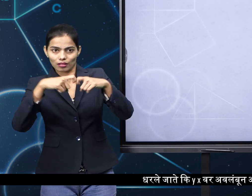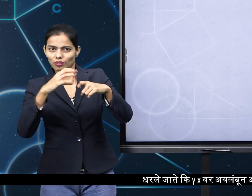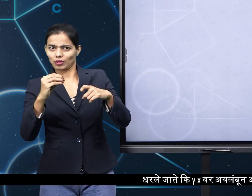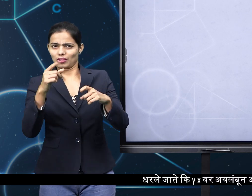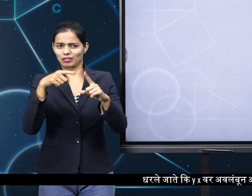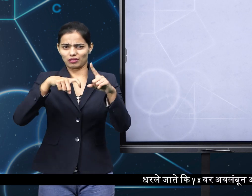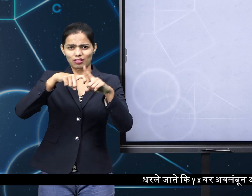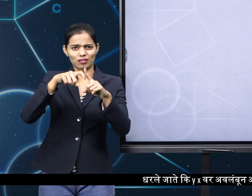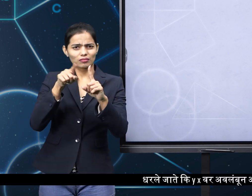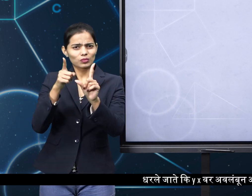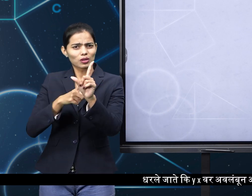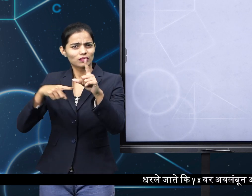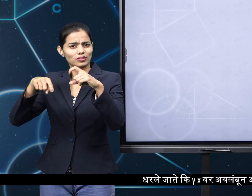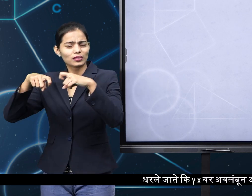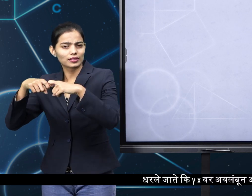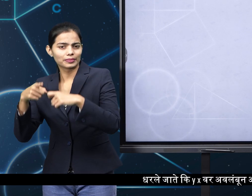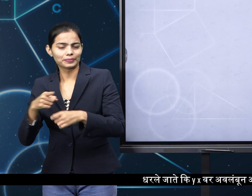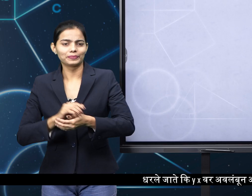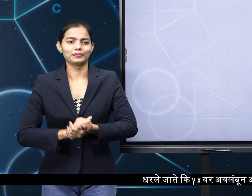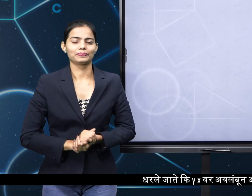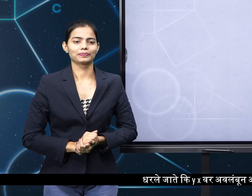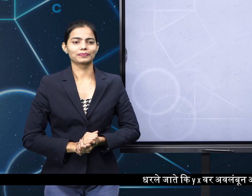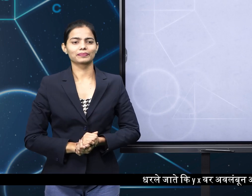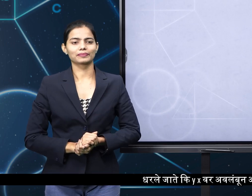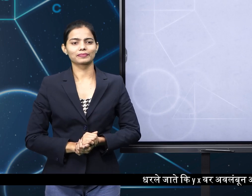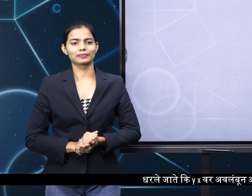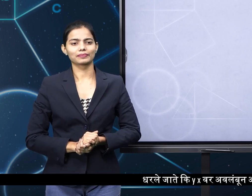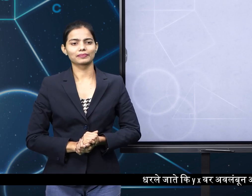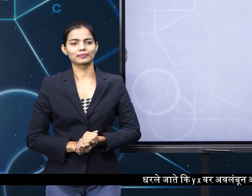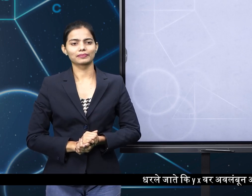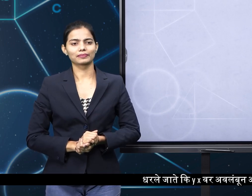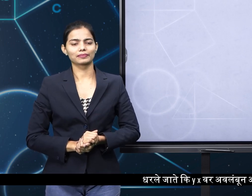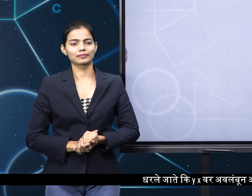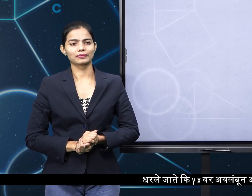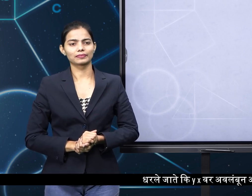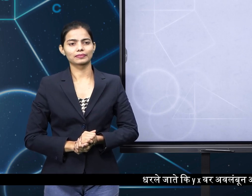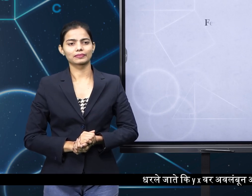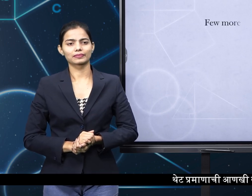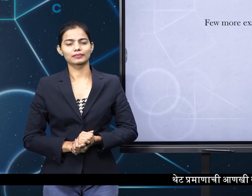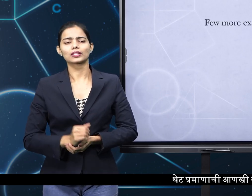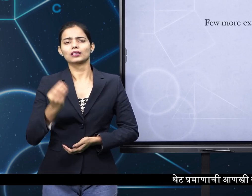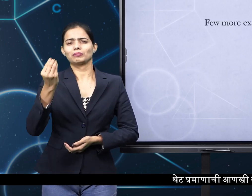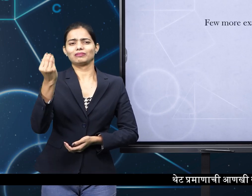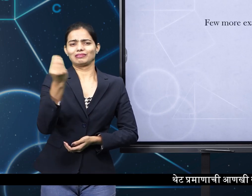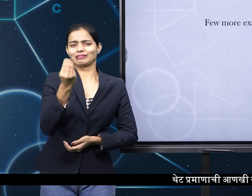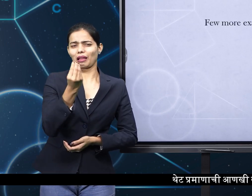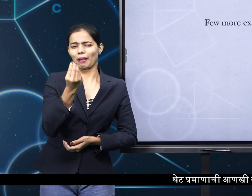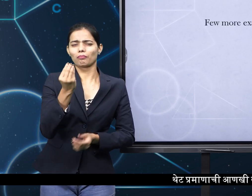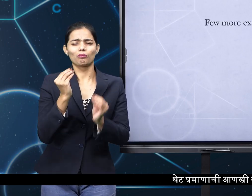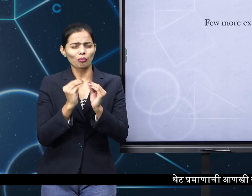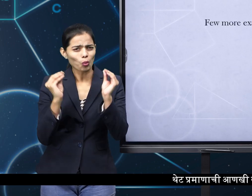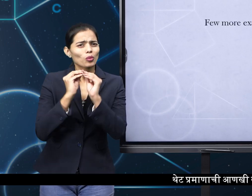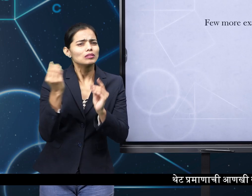जाते, किंवा y गुणिले वर अवलंबून आहे आणि म्हणून k बरोबर y भागिले x. थेट